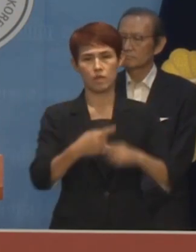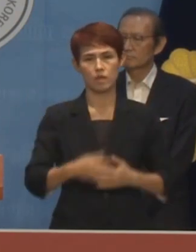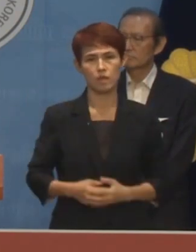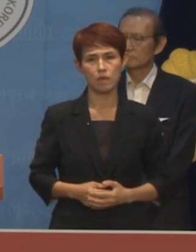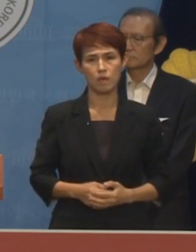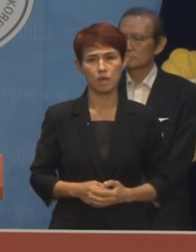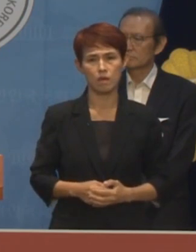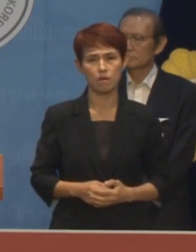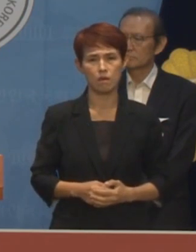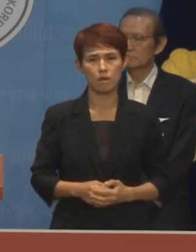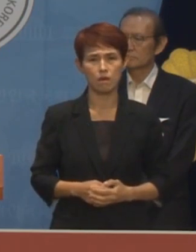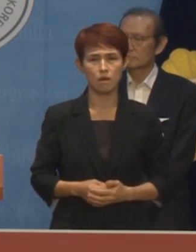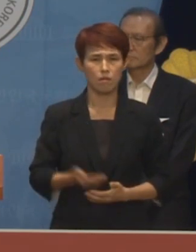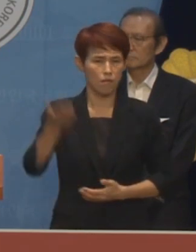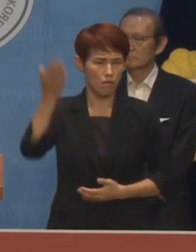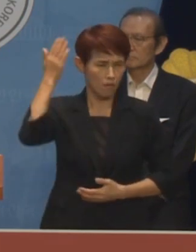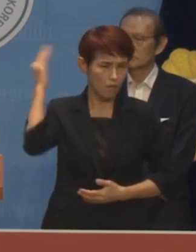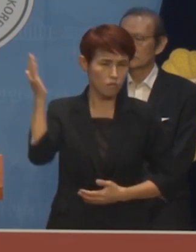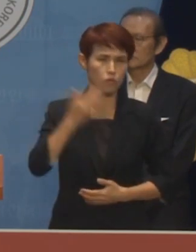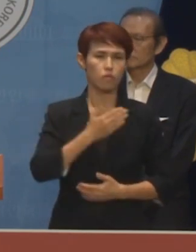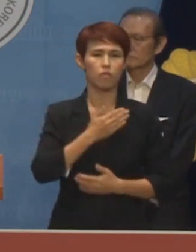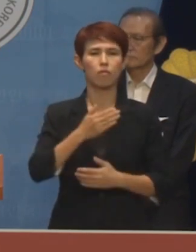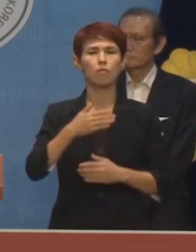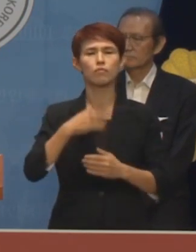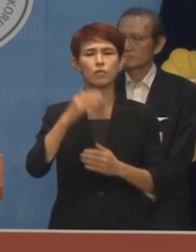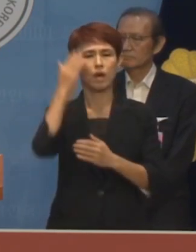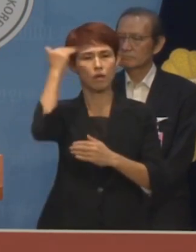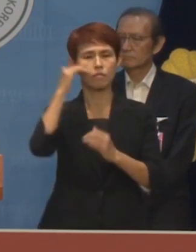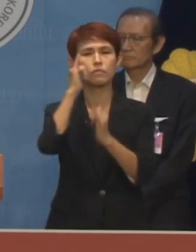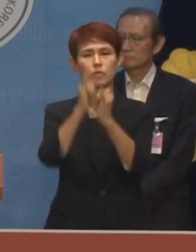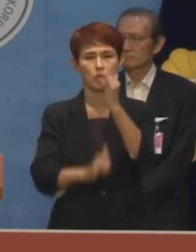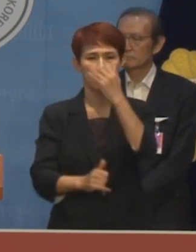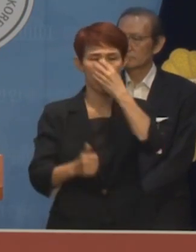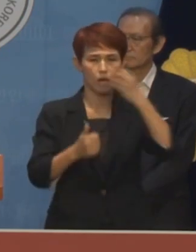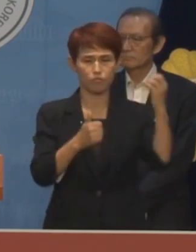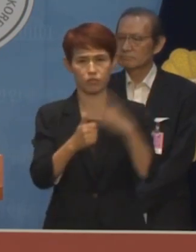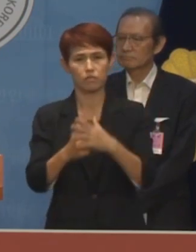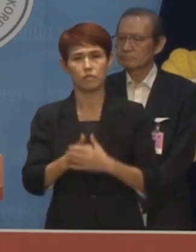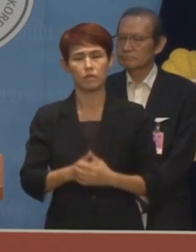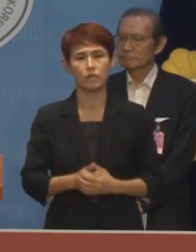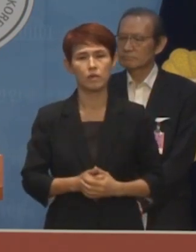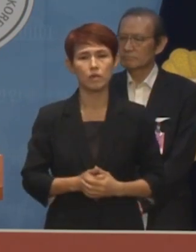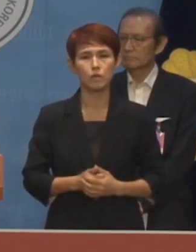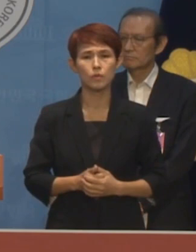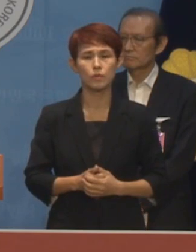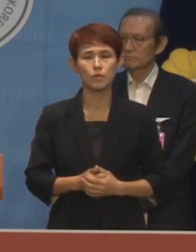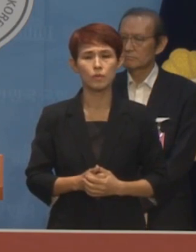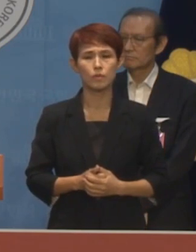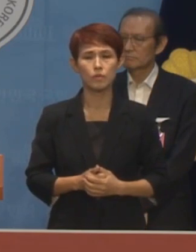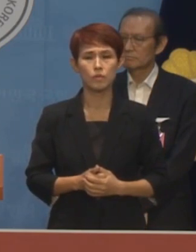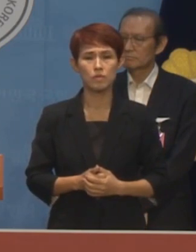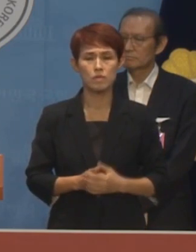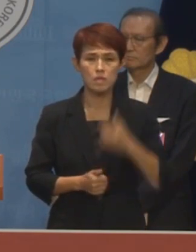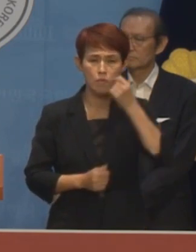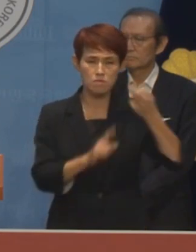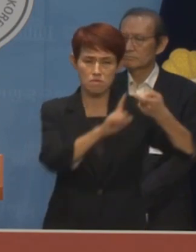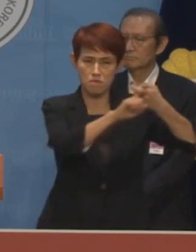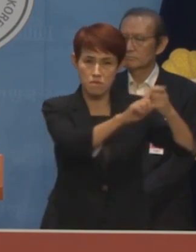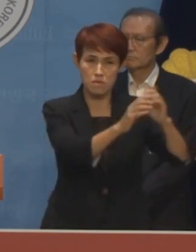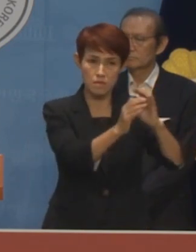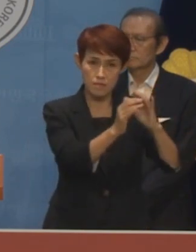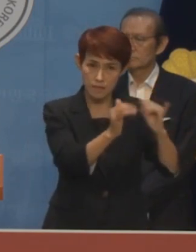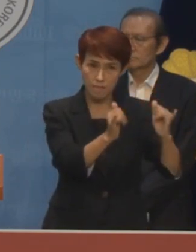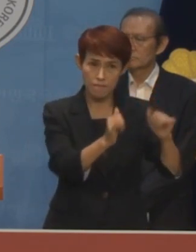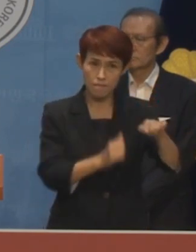광이 있는 역사를 송두리째 모독하고 주권을 상실시킨 친신일 분자들의 현 생존